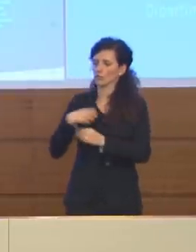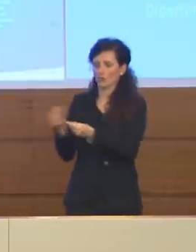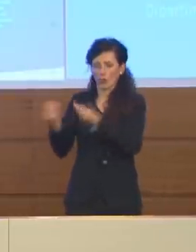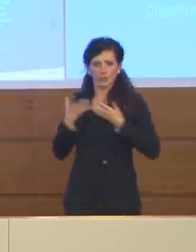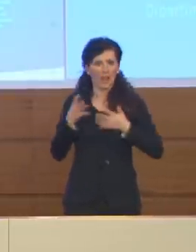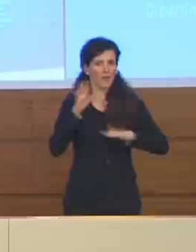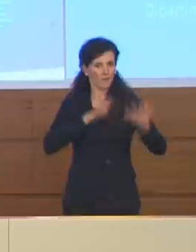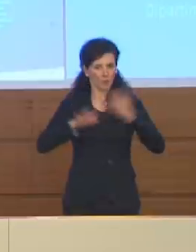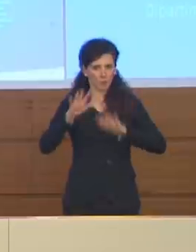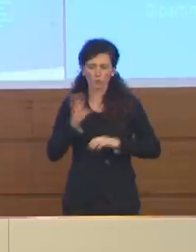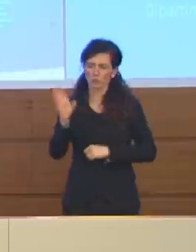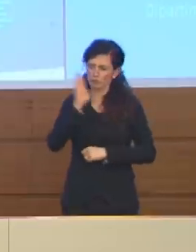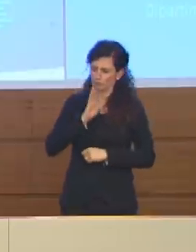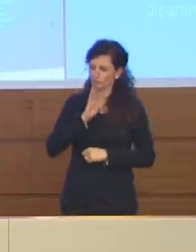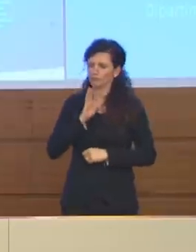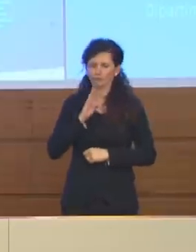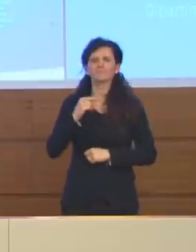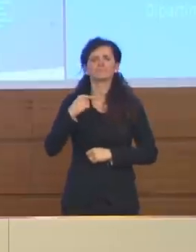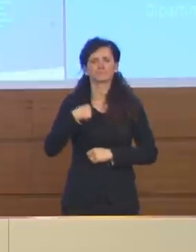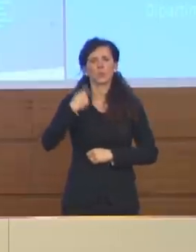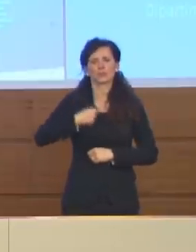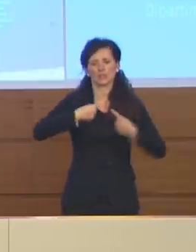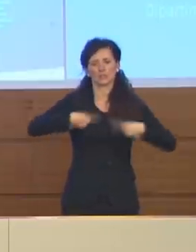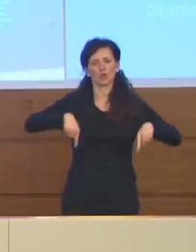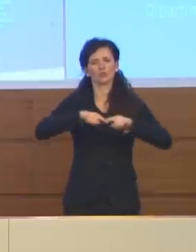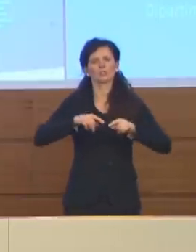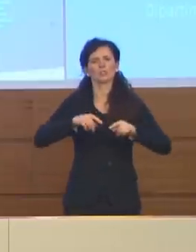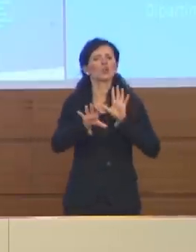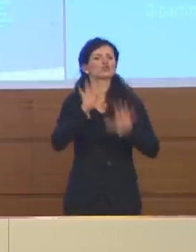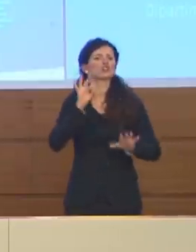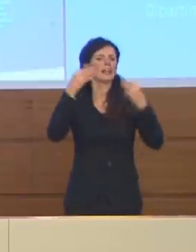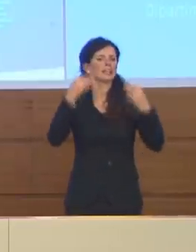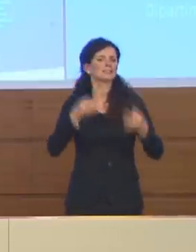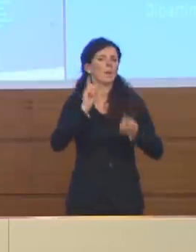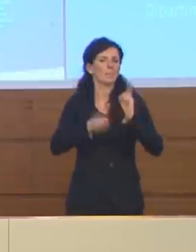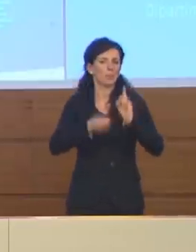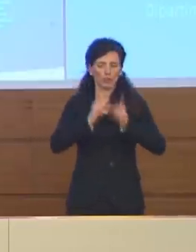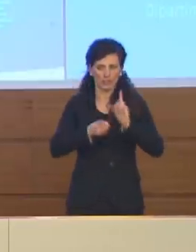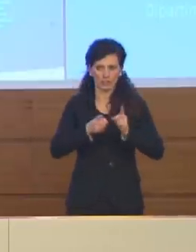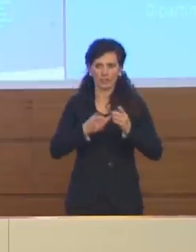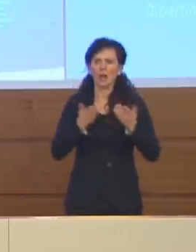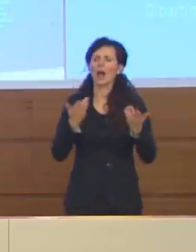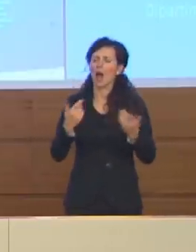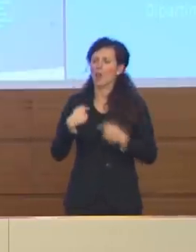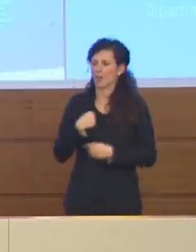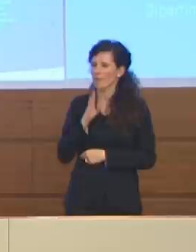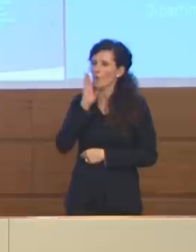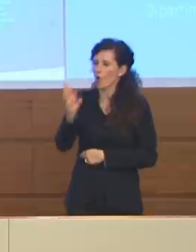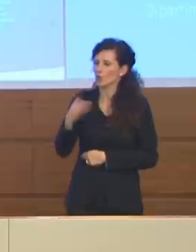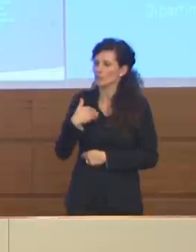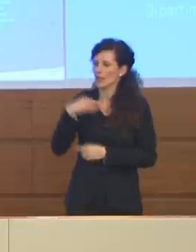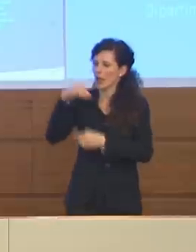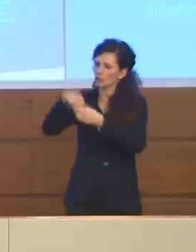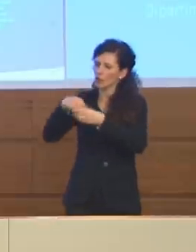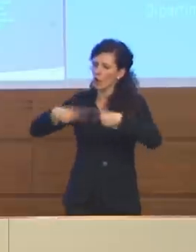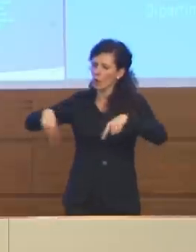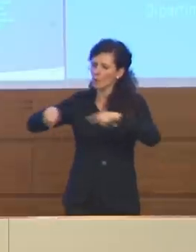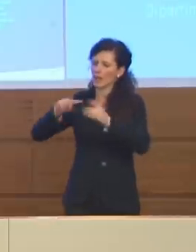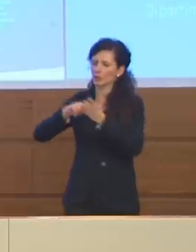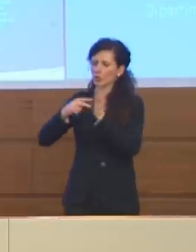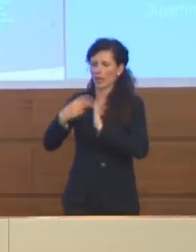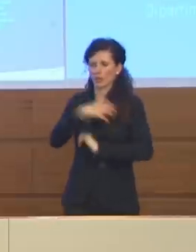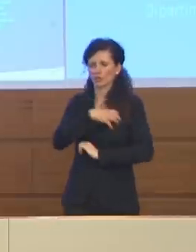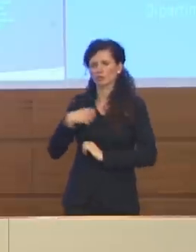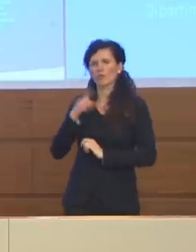come altri che forse a quel punto era opportuno innestare nel comitato tecnico scientifico delle professionalità altre uno psicologo un sociologo uno